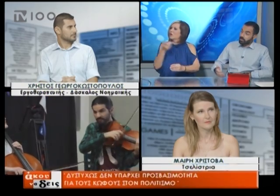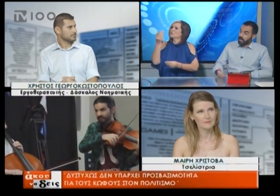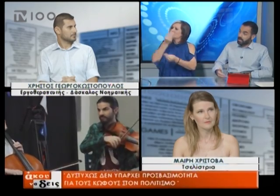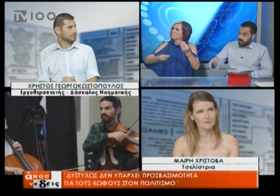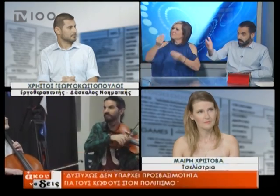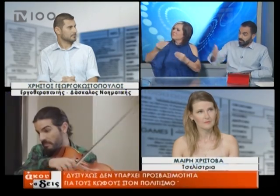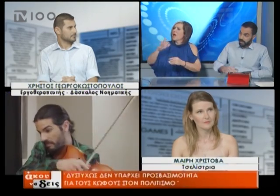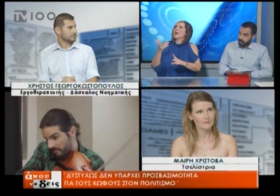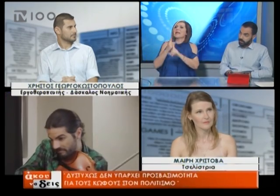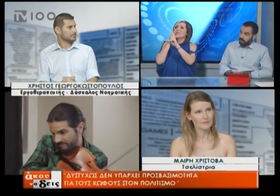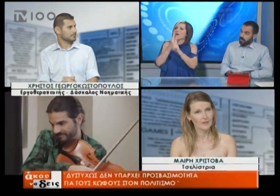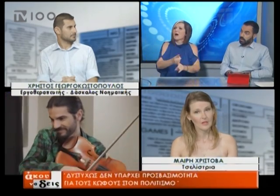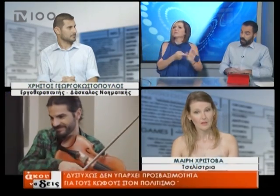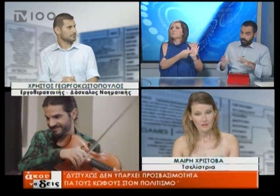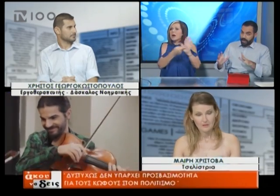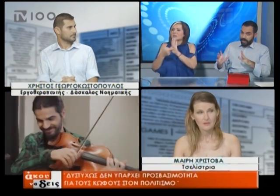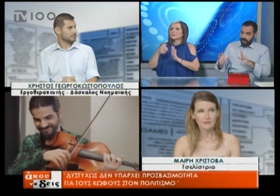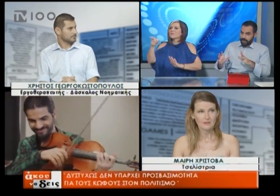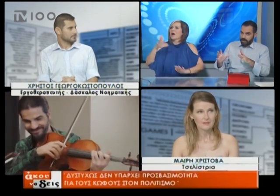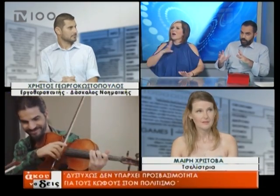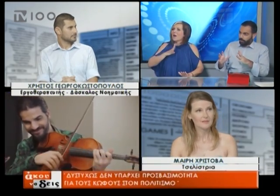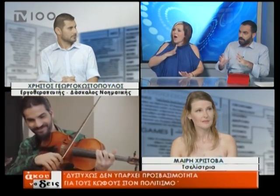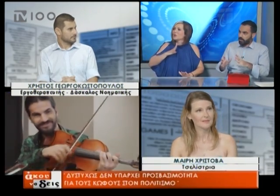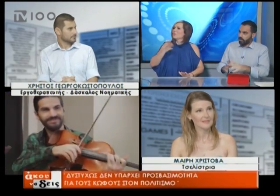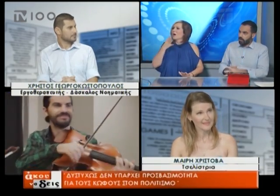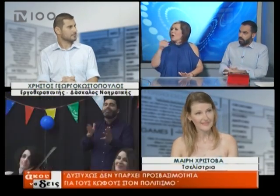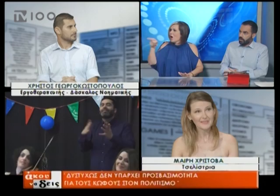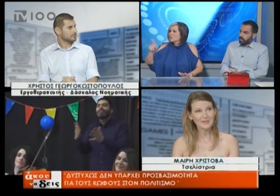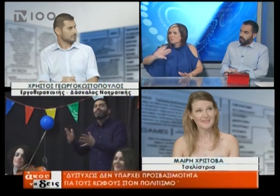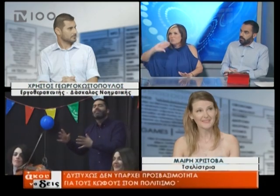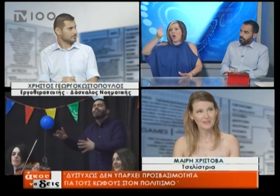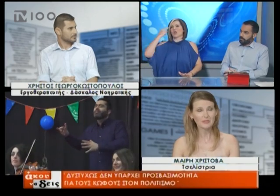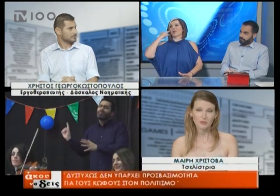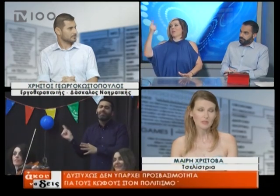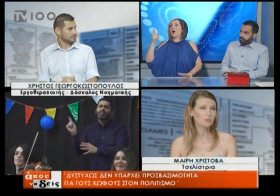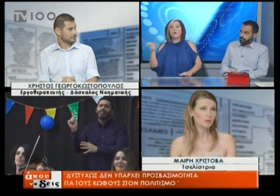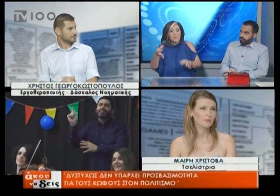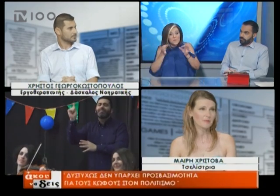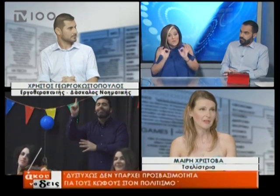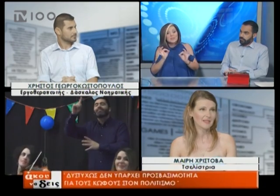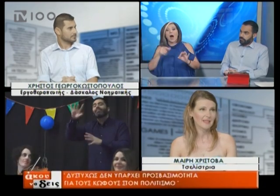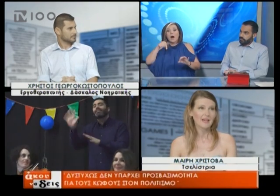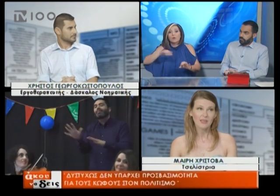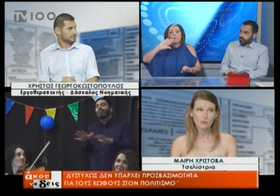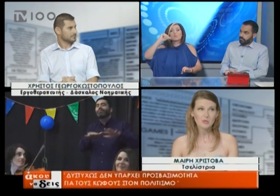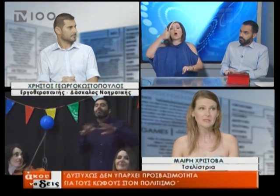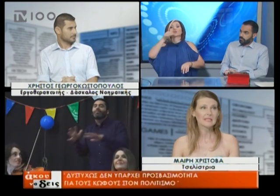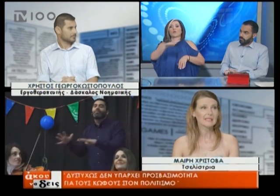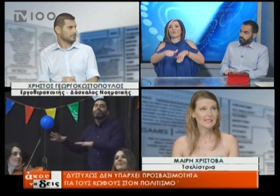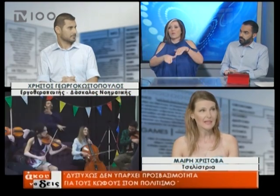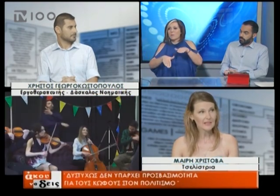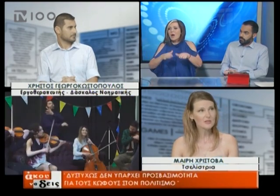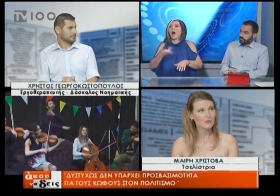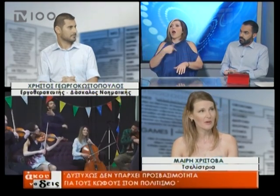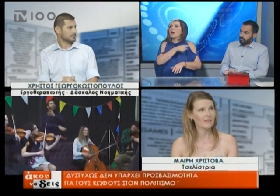ειδικές παραστάσεις για αυτά τα άτομα, τώρα που μπήκατε, δηλαδή, γιατί είστε πρωτοπόροι σε αυτό. Ναι, εννοείται. Εννοείται. Αυτό ήταν το πρώτο βήμα. Αν όπως είπατε, και